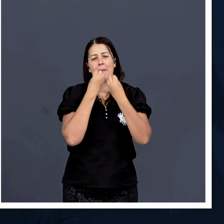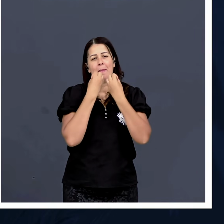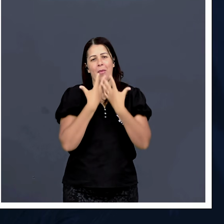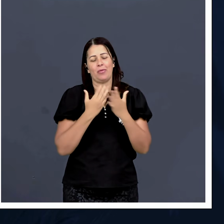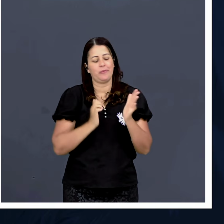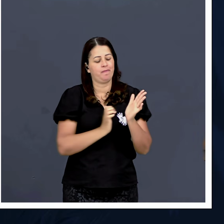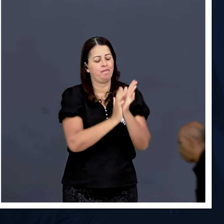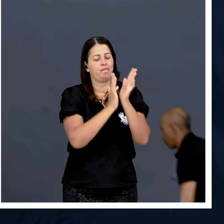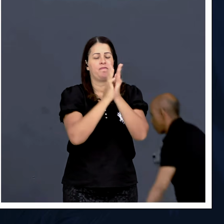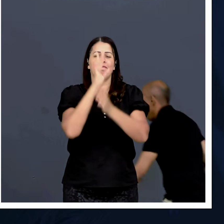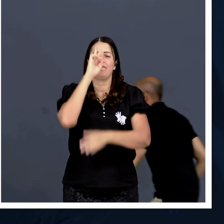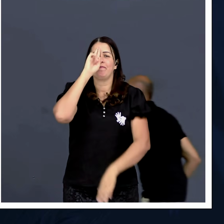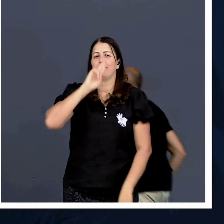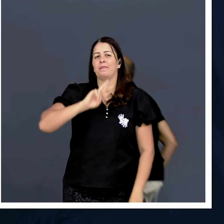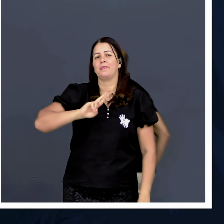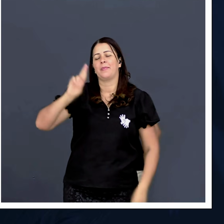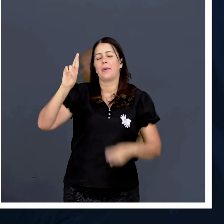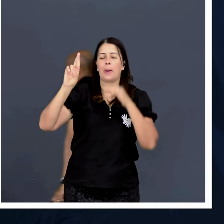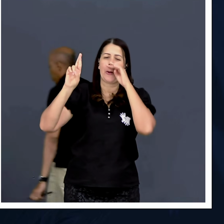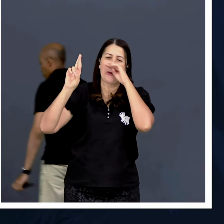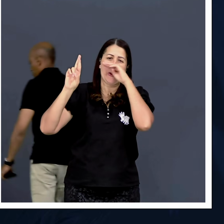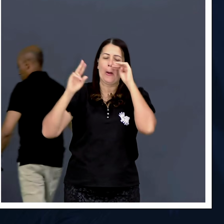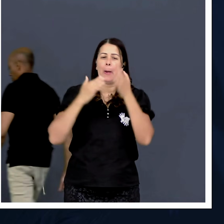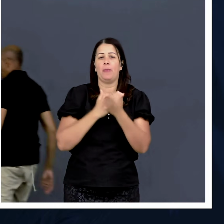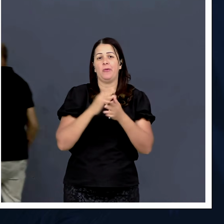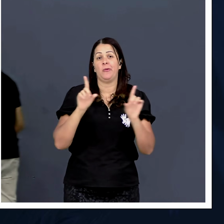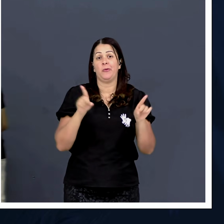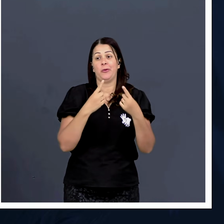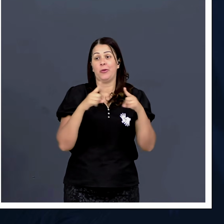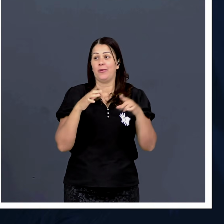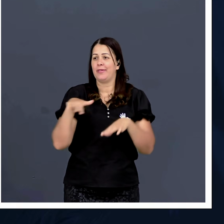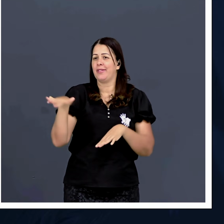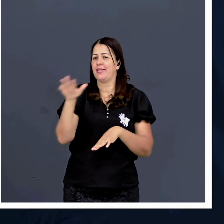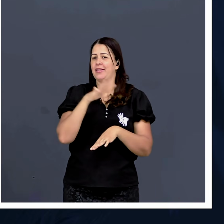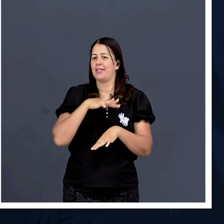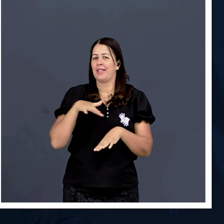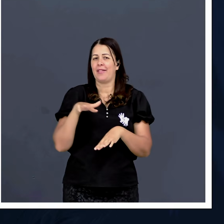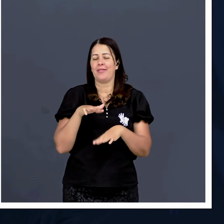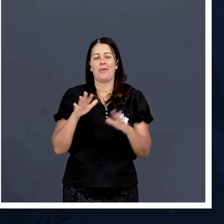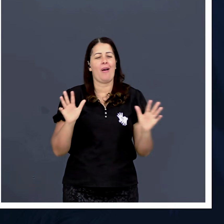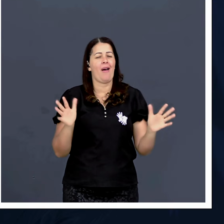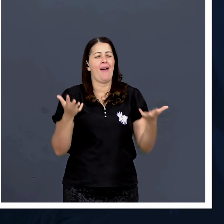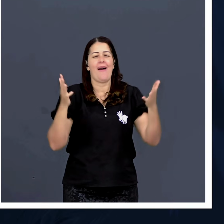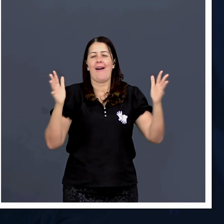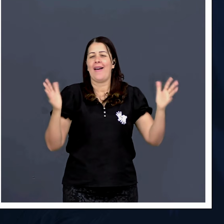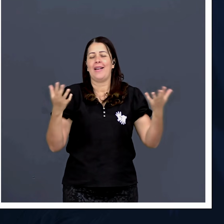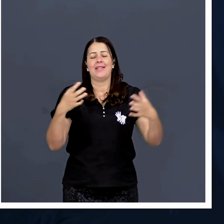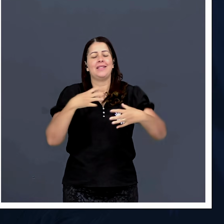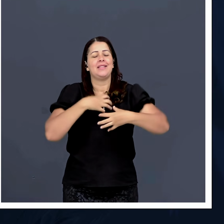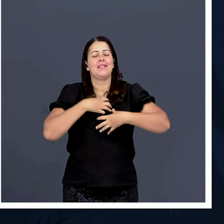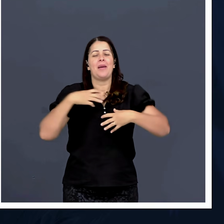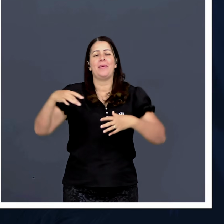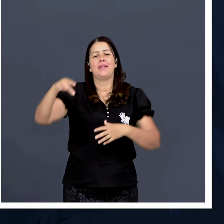gente adorar o Senhor, né? Logo no início dos louvores, vocês estavam aí se expressando, adorando, sentindo a presença dEle, que é uma